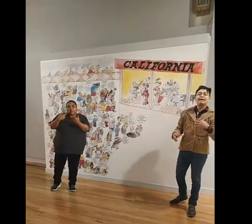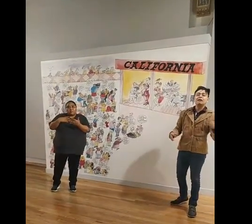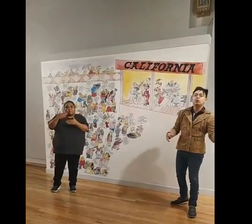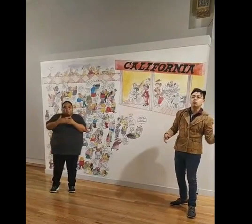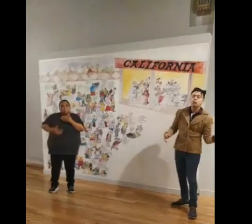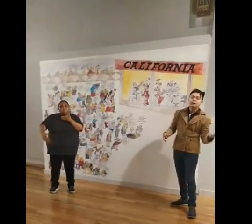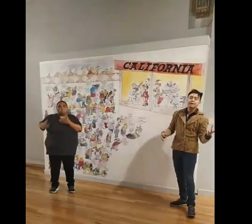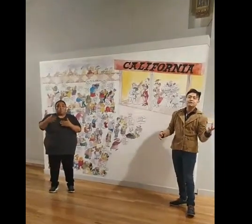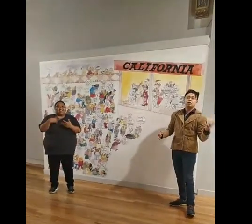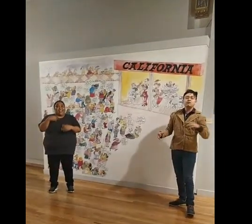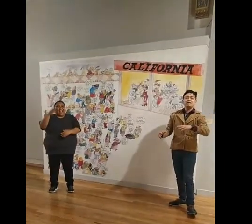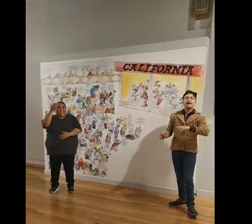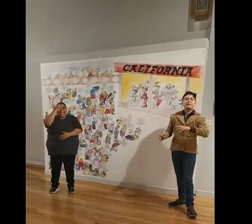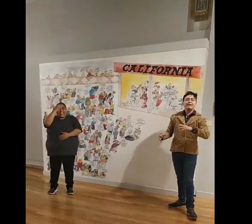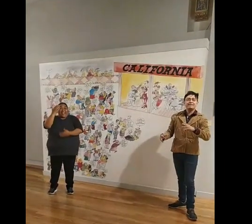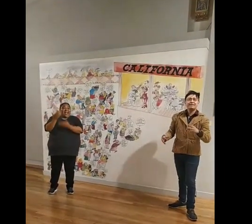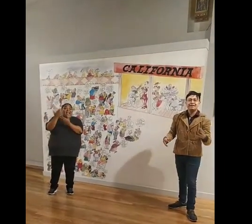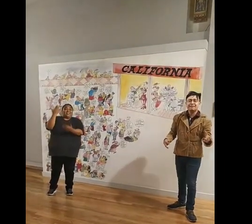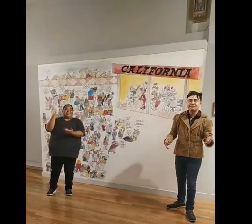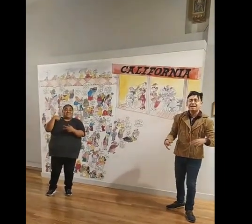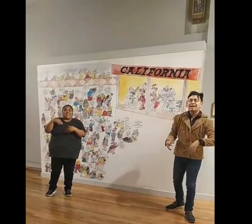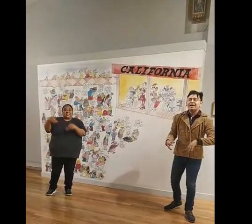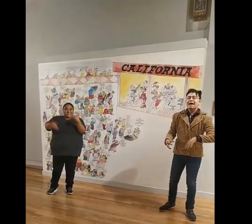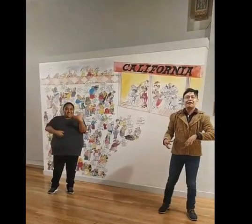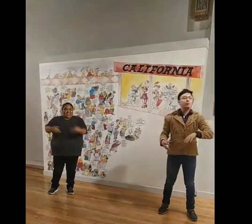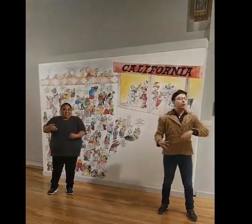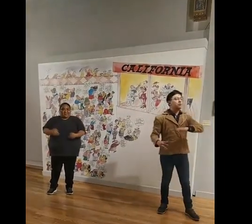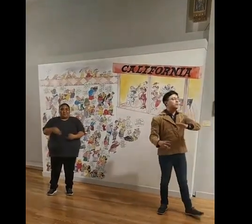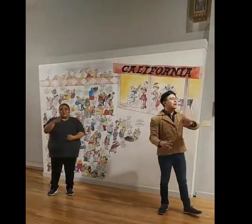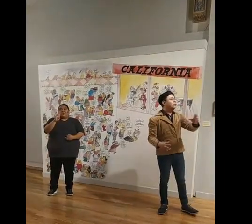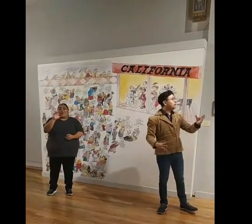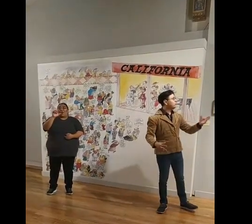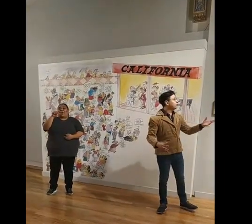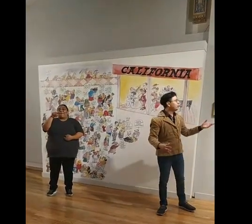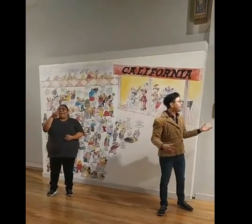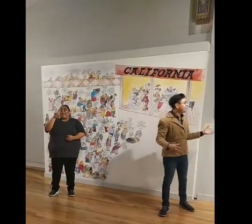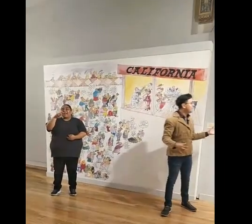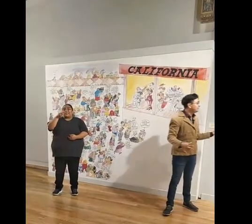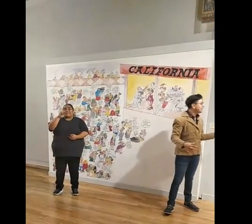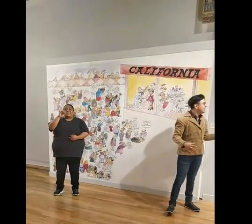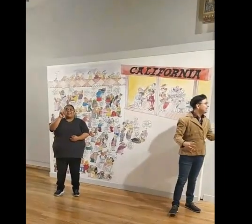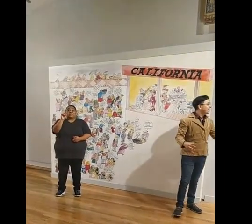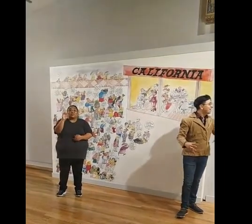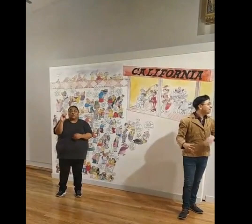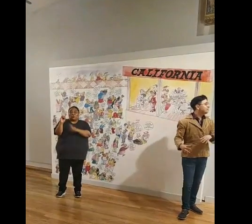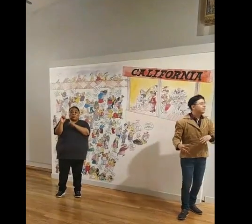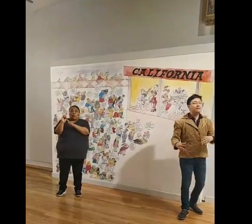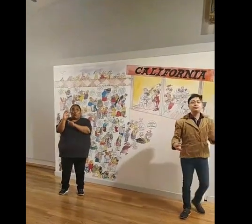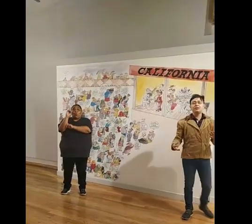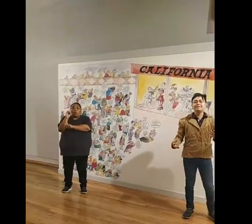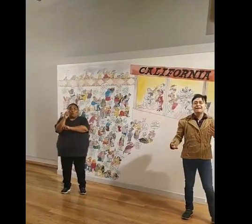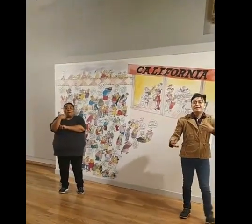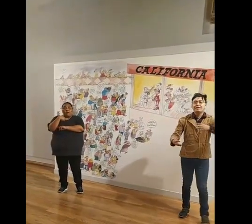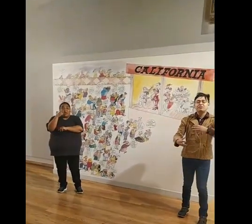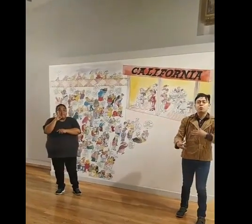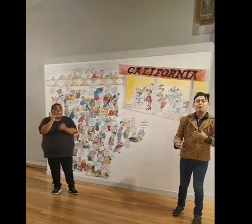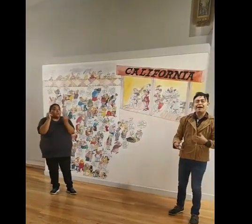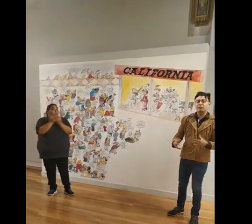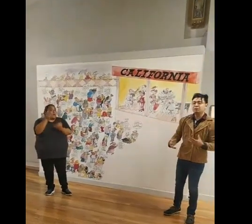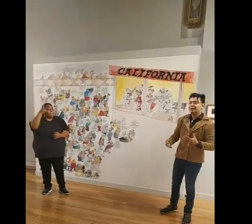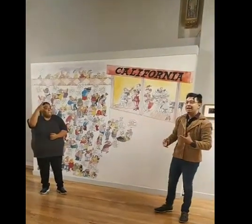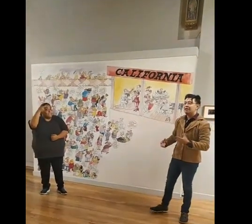Teatro Blanquito, que se conocía a Bellas Artes. Aquí podemos ver algunas fotografías de celebraciones de